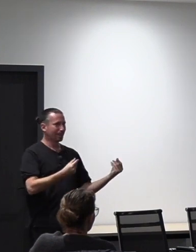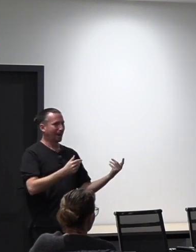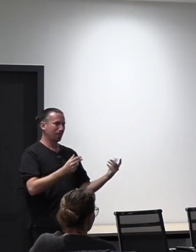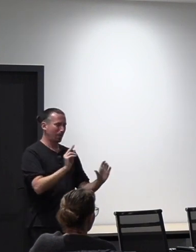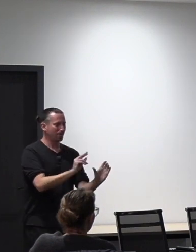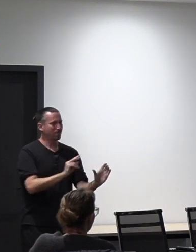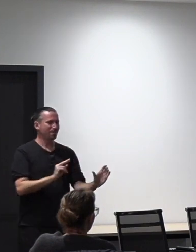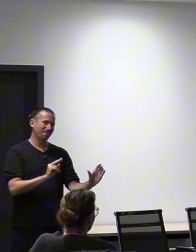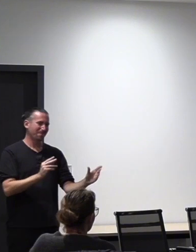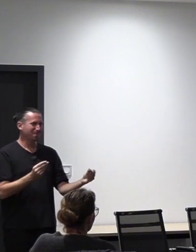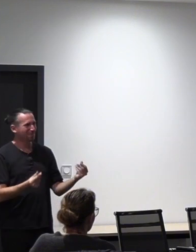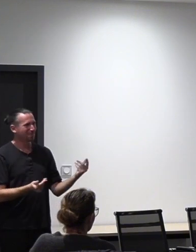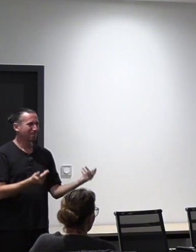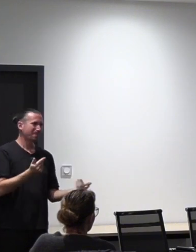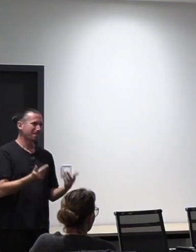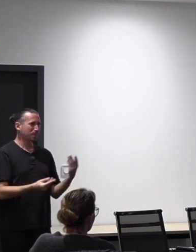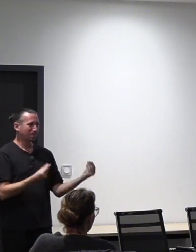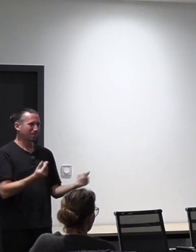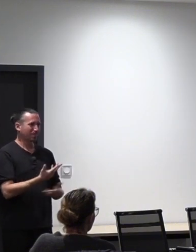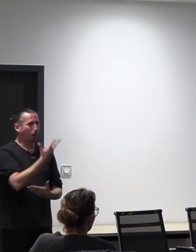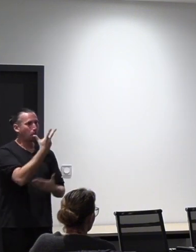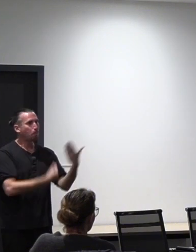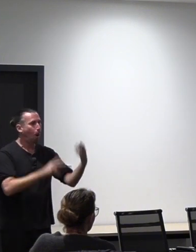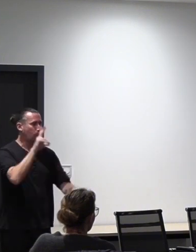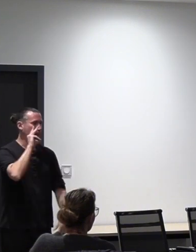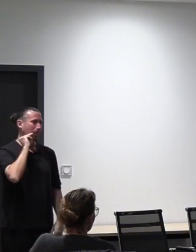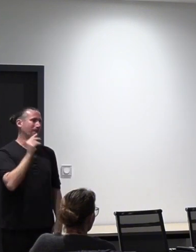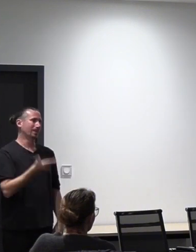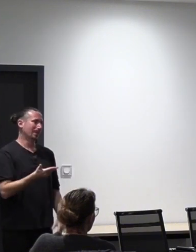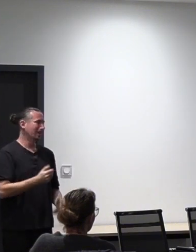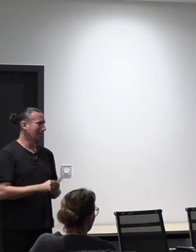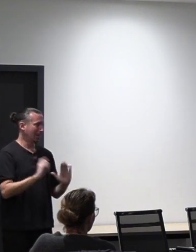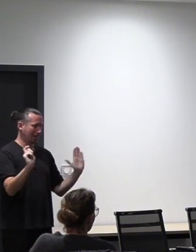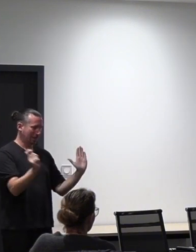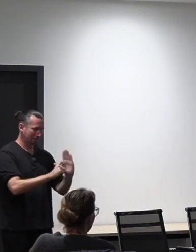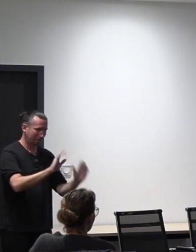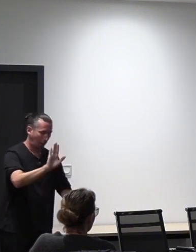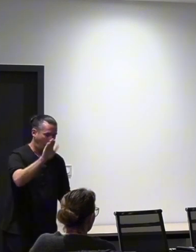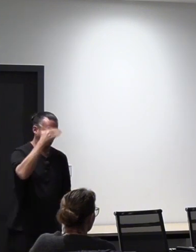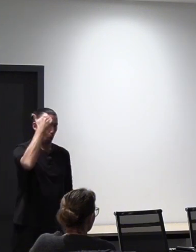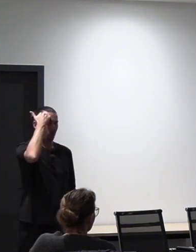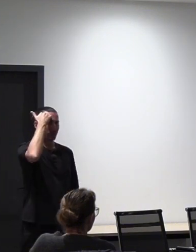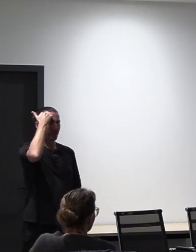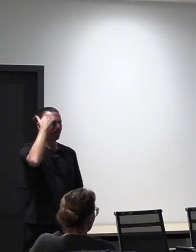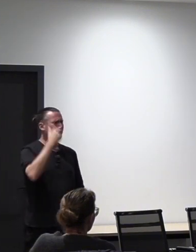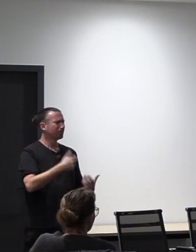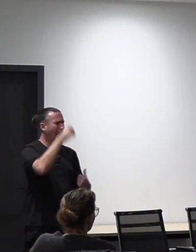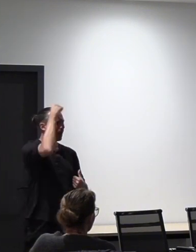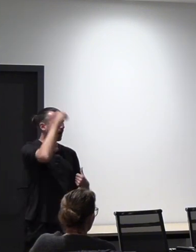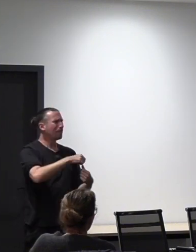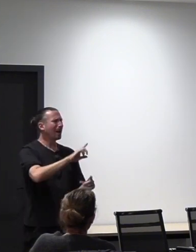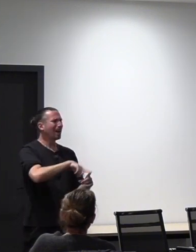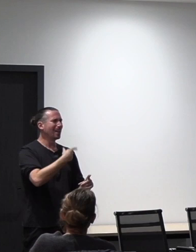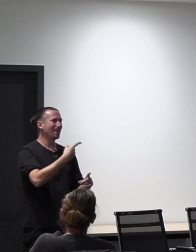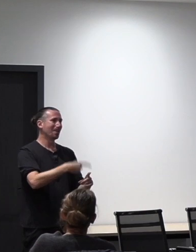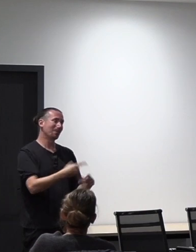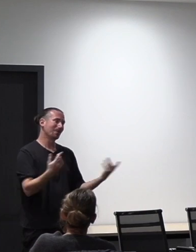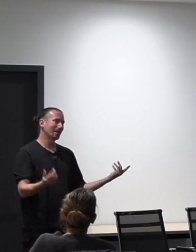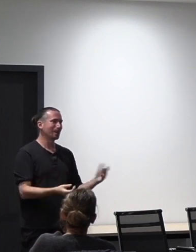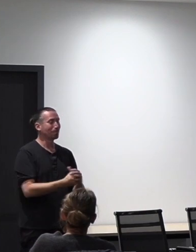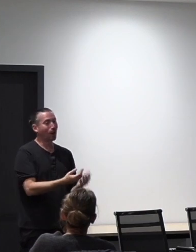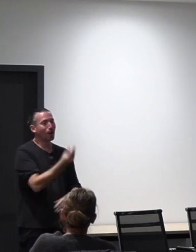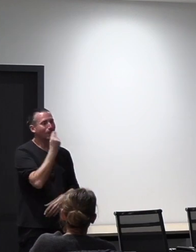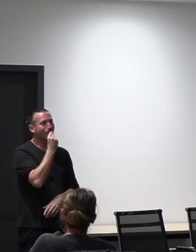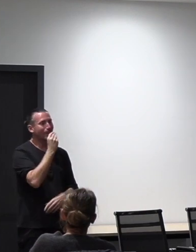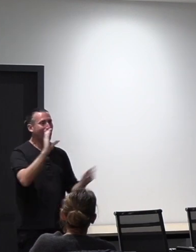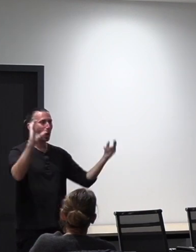objectif, un petit peu déshumanisant. Quand vous reconnaissez, vous voyez le film Le Dîner de cons où il y avait